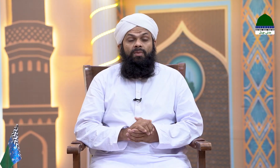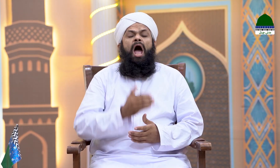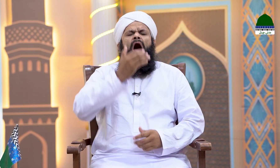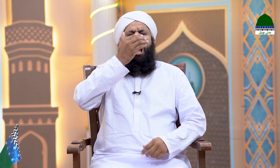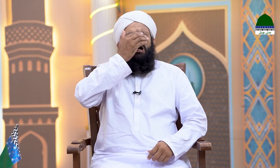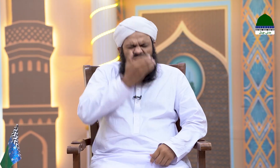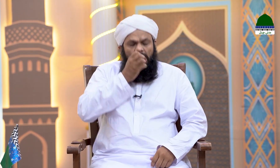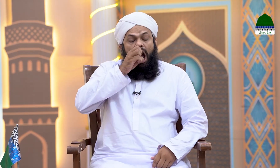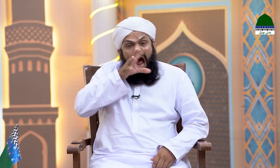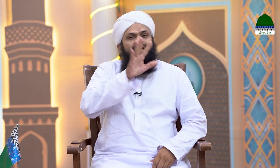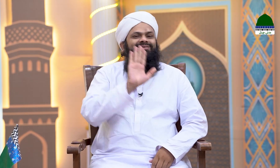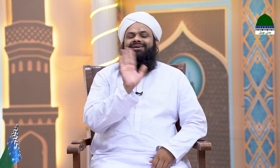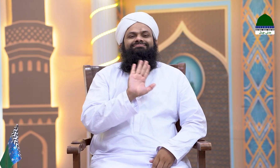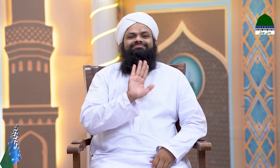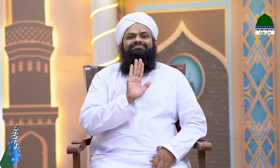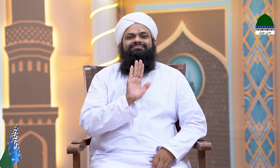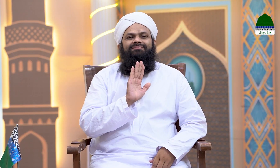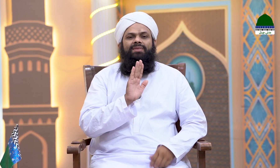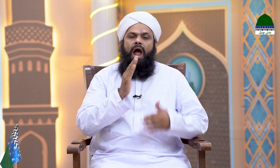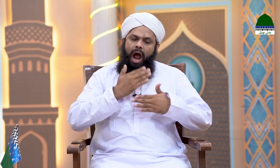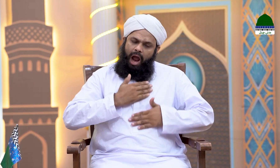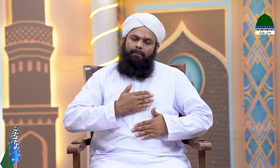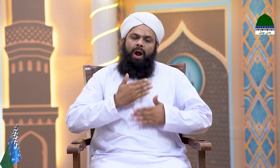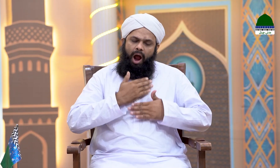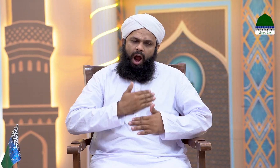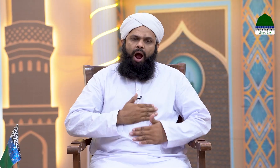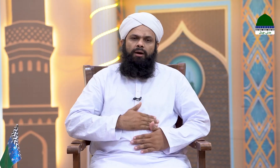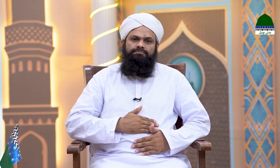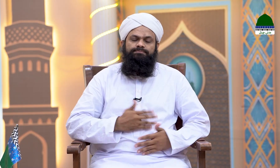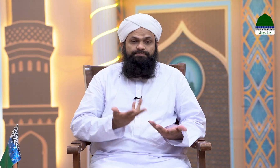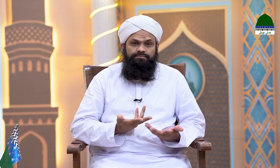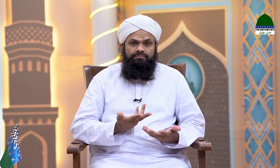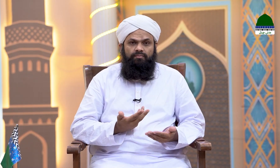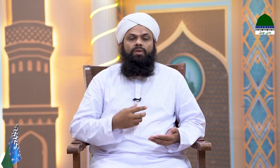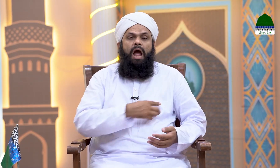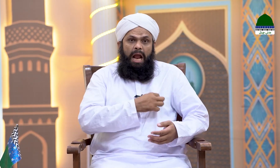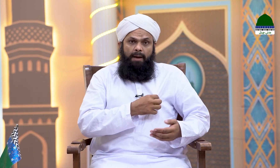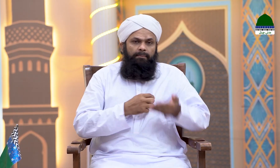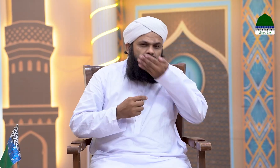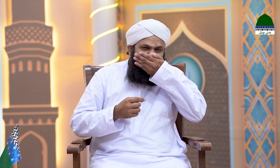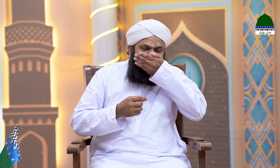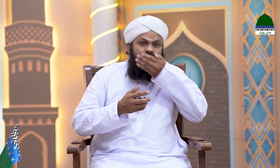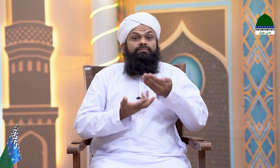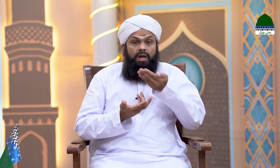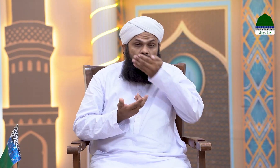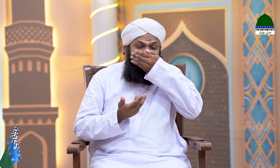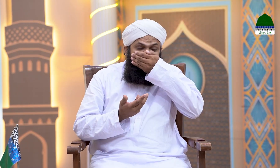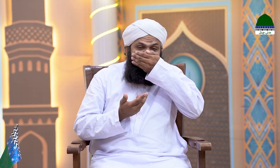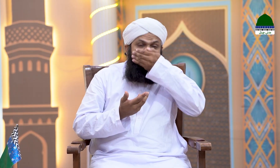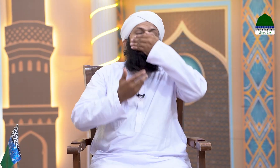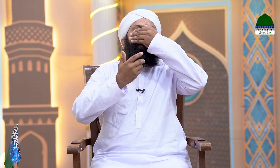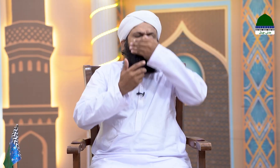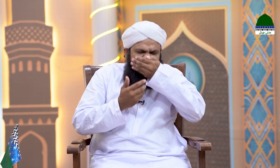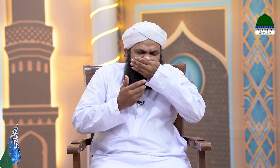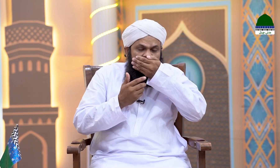چھینکنے کو ناپسند فرمایا کرتے تھے۔ جب چھینک آتی تو منہ مبارک کو کپڑے یا ہاتھ مبارک سے ڈھانپ